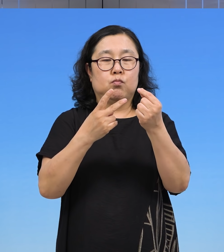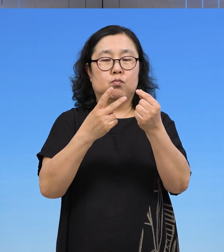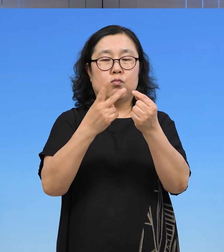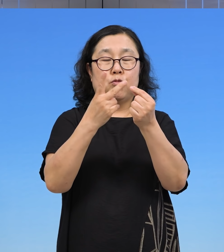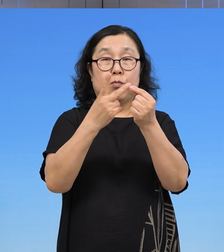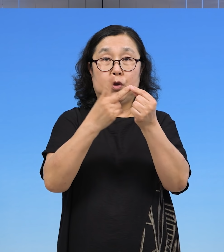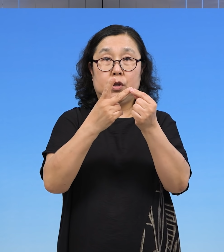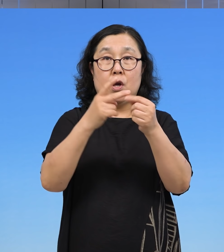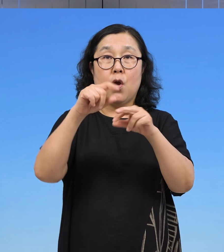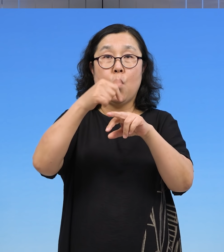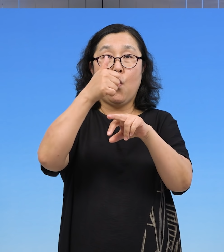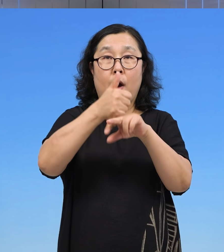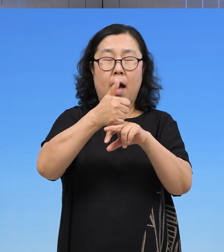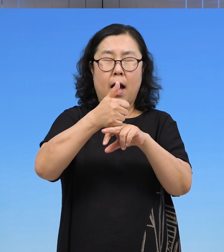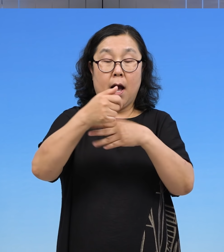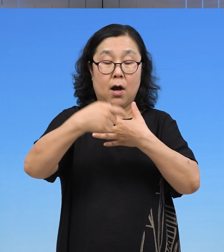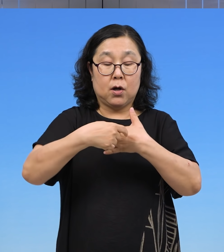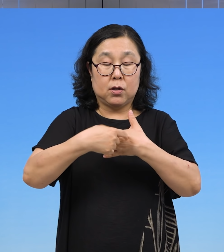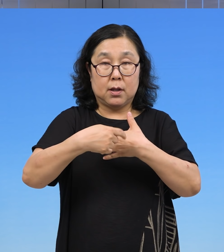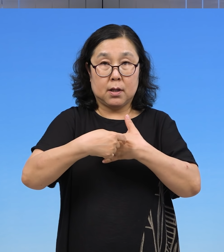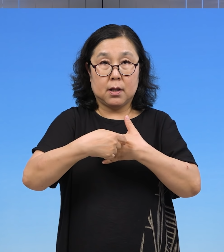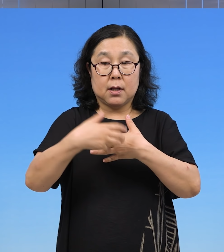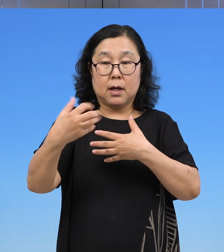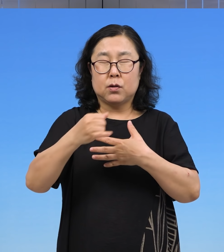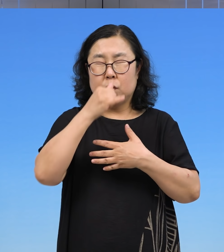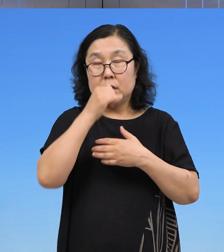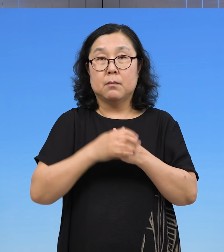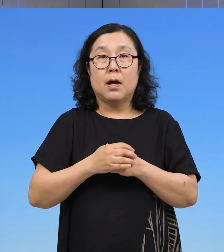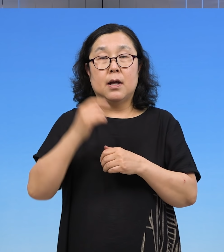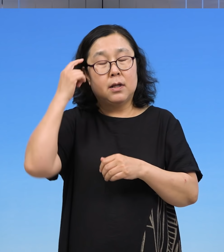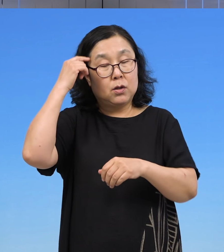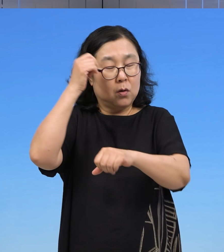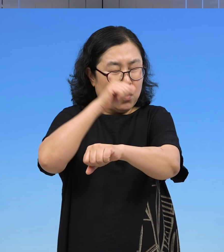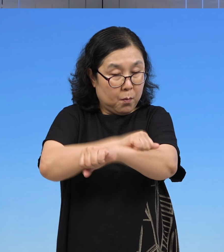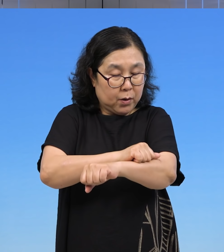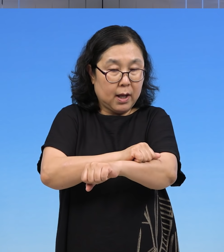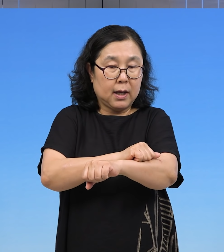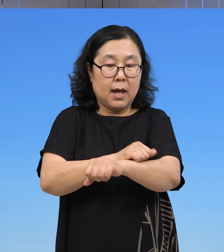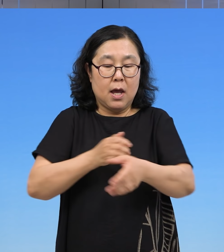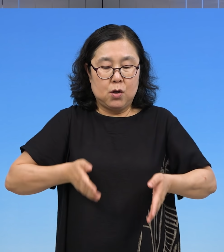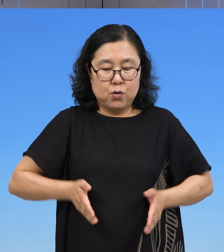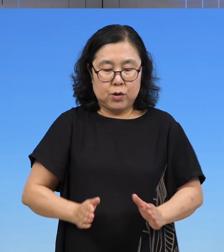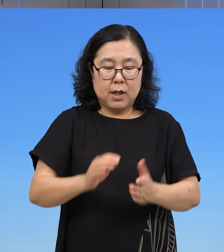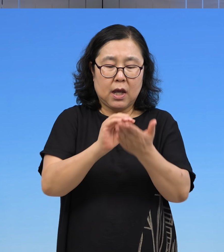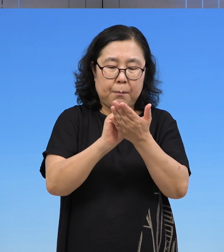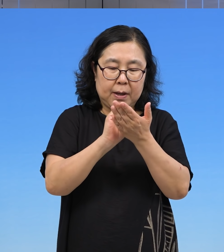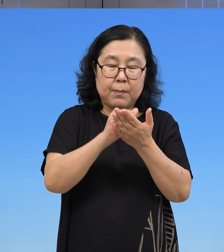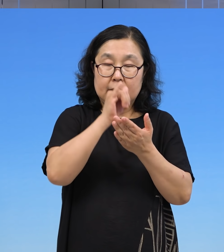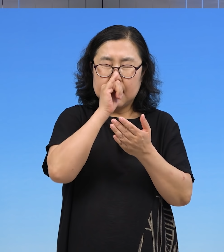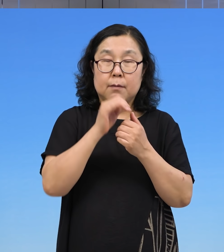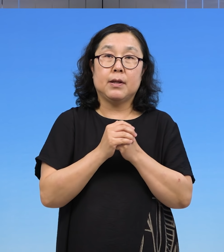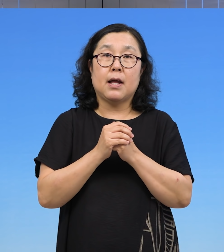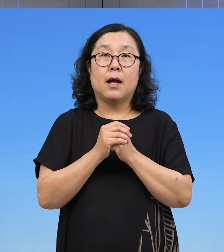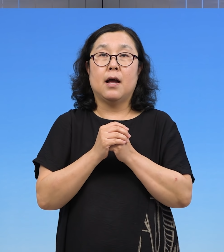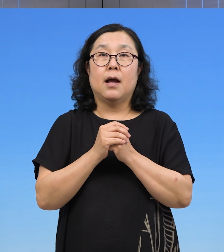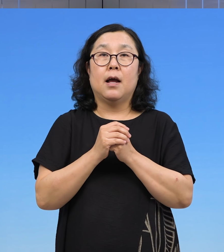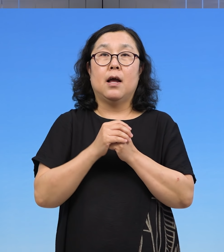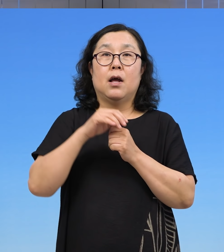대단한 껍데기를 가지고 있지만 솔로몬에게 치명적인 출생의 비밀이 있습니다